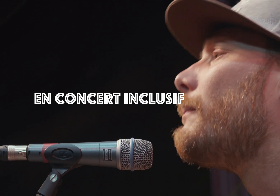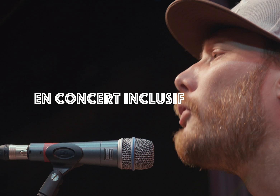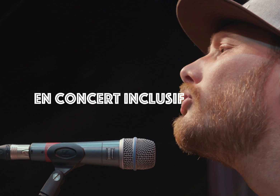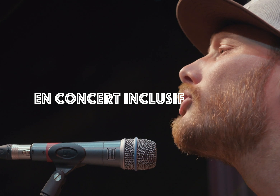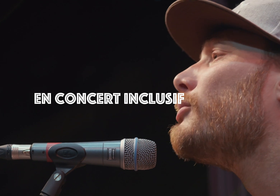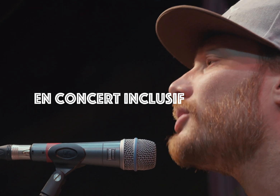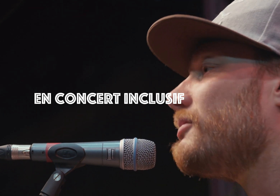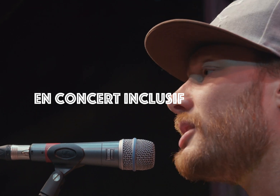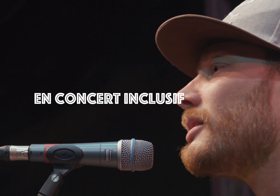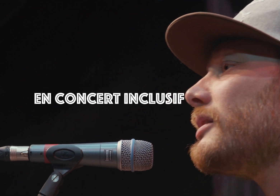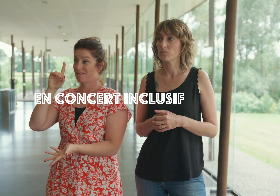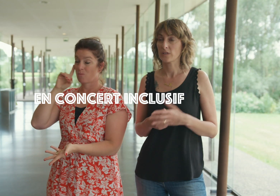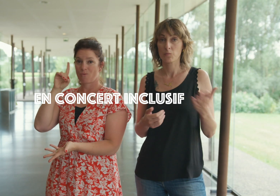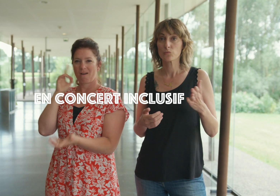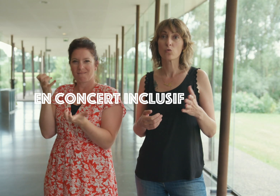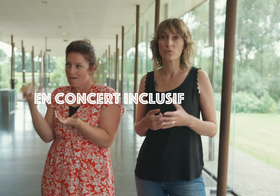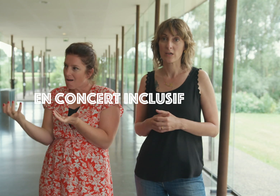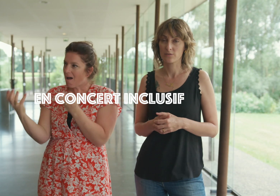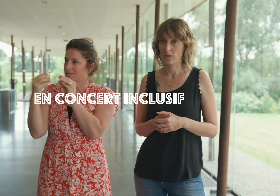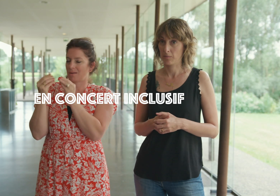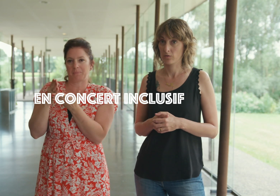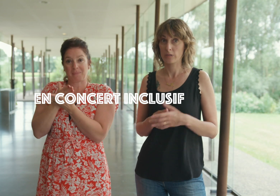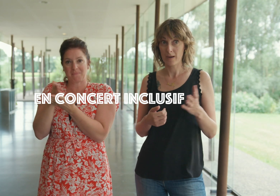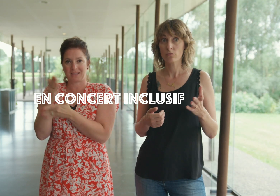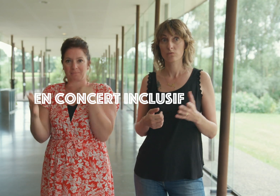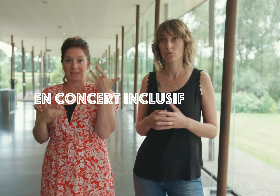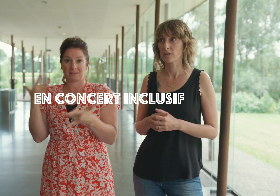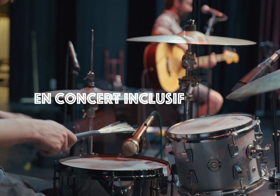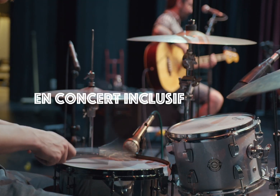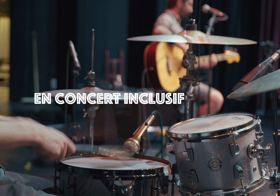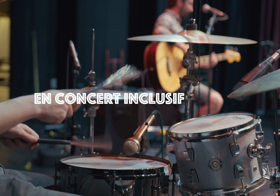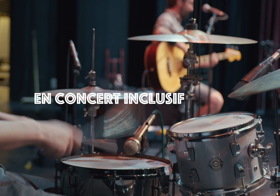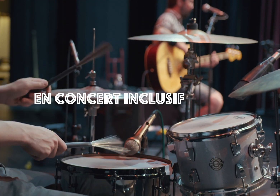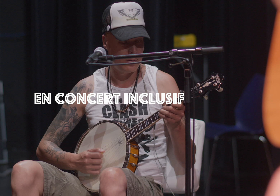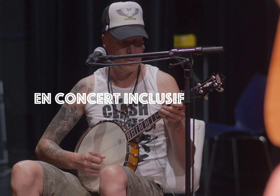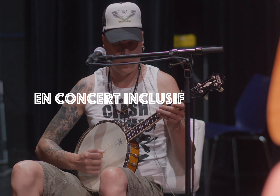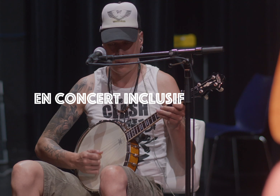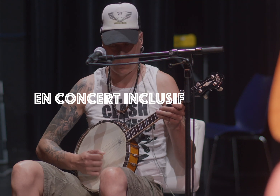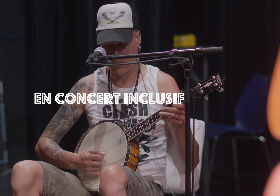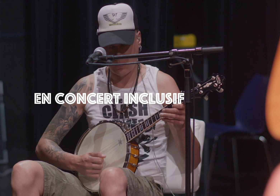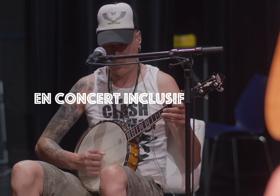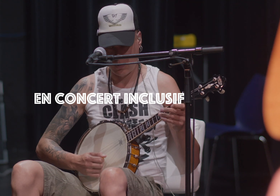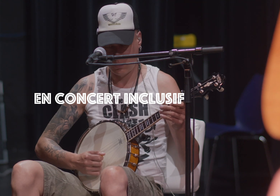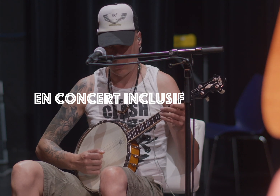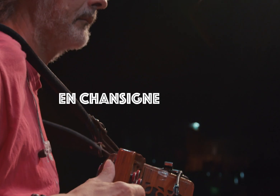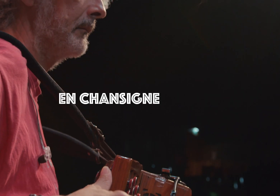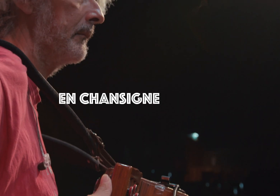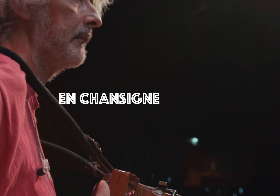qui naissent, dans la chaleur épaisse des langueurs océanes. Dans le port d'Amsterdam, y'a des marins qui